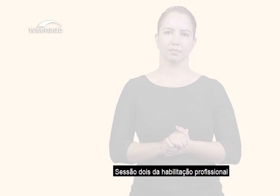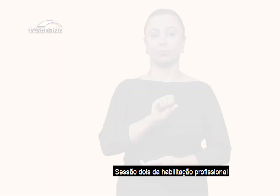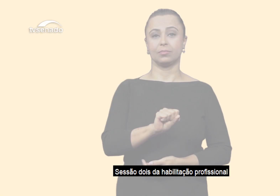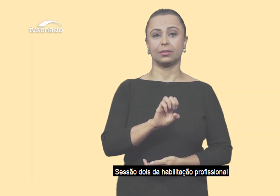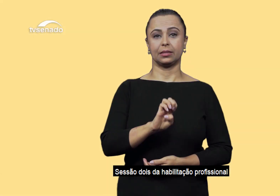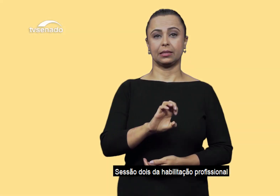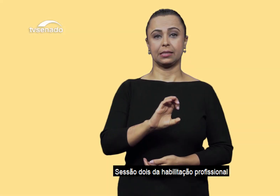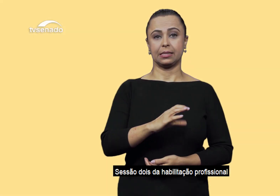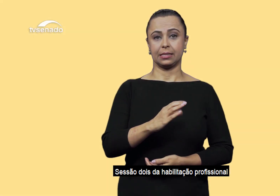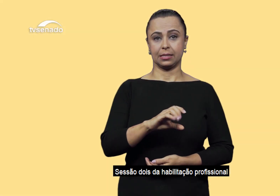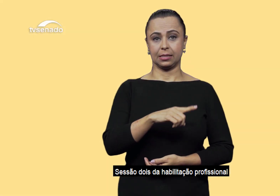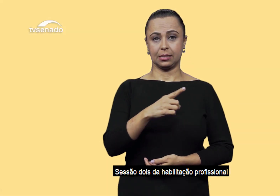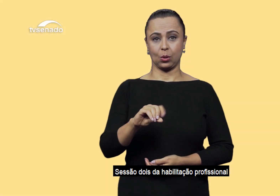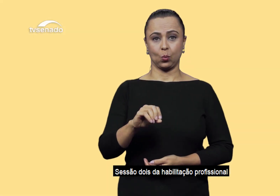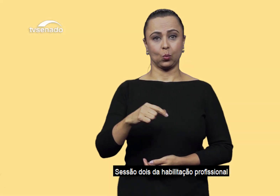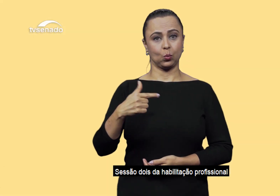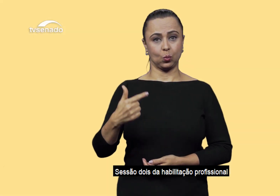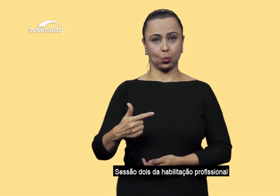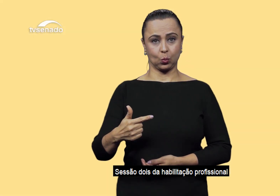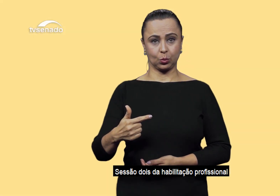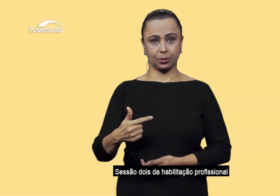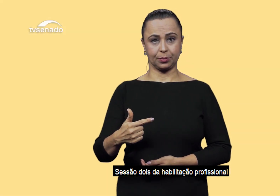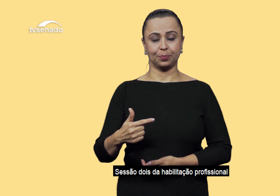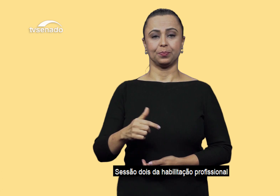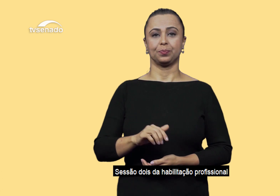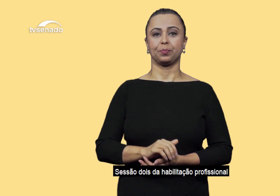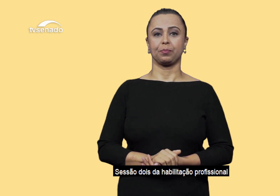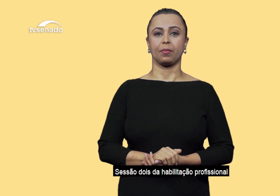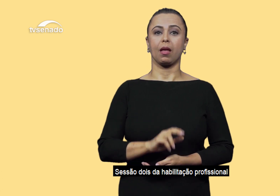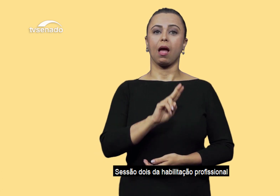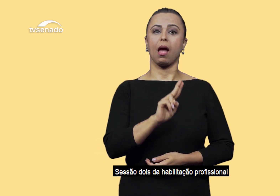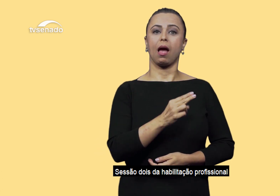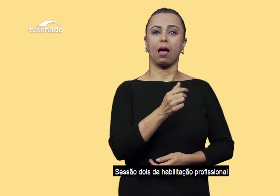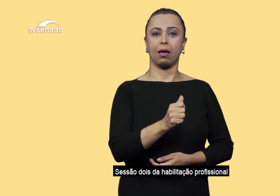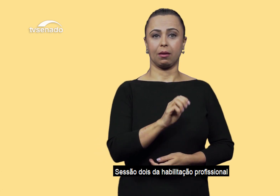Sessão 2. Da habilitação profissional